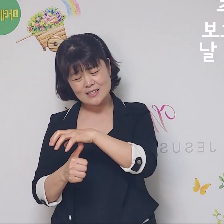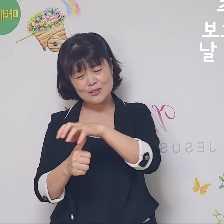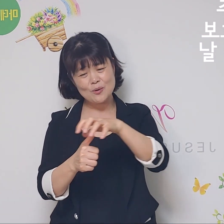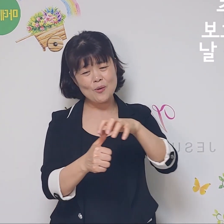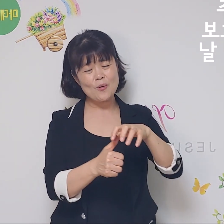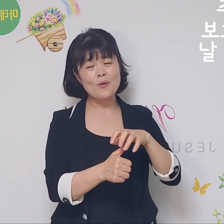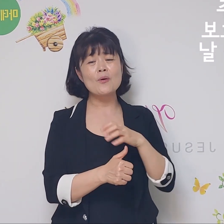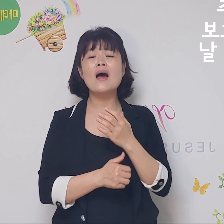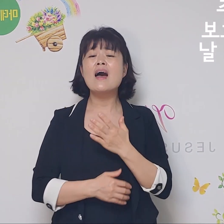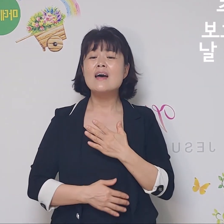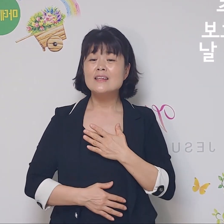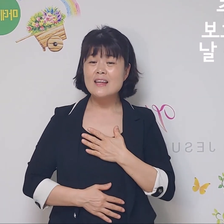보호하시고 날